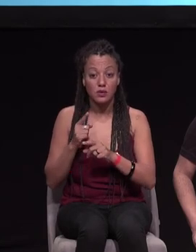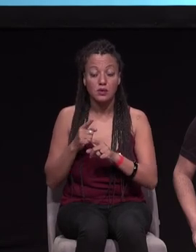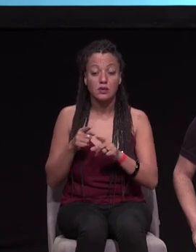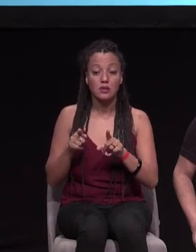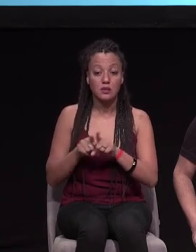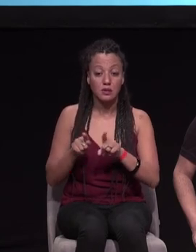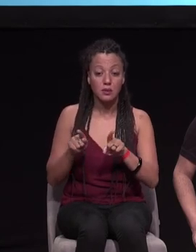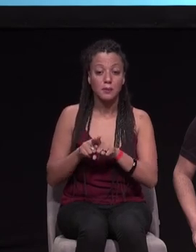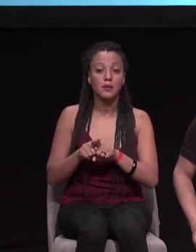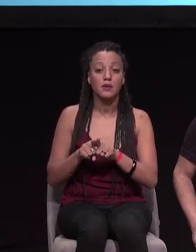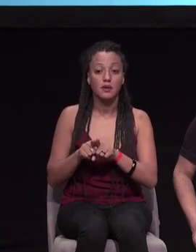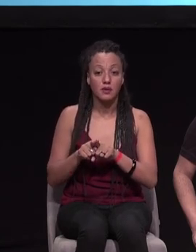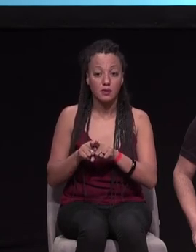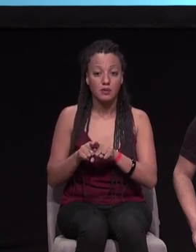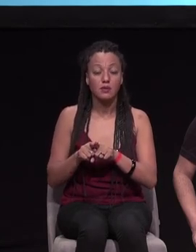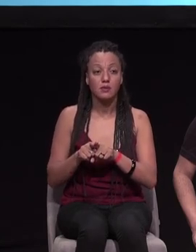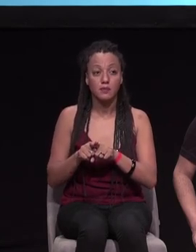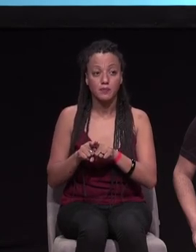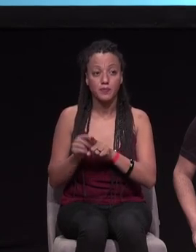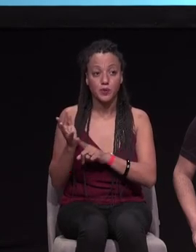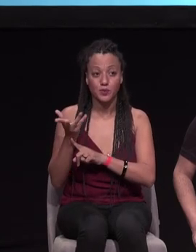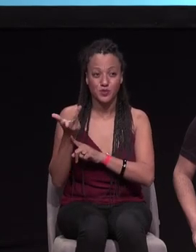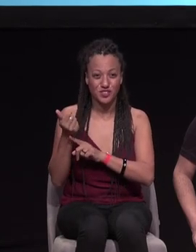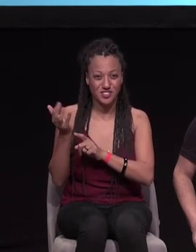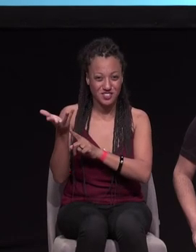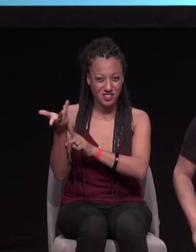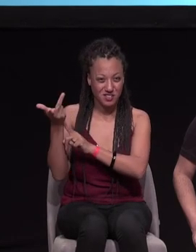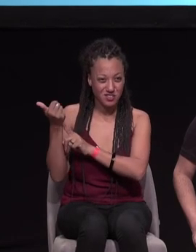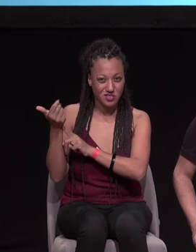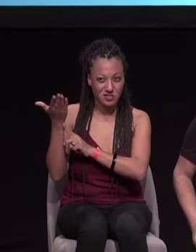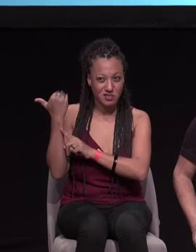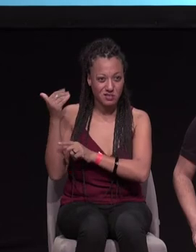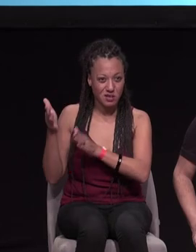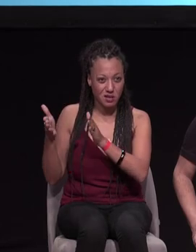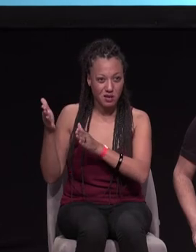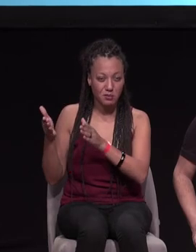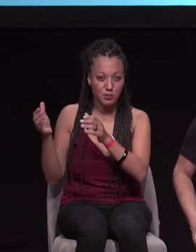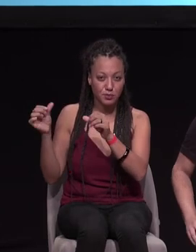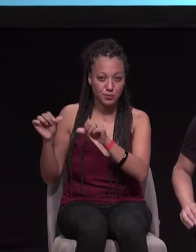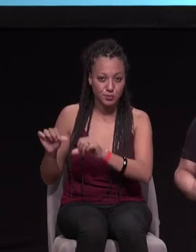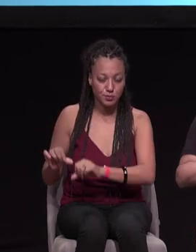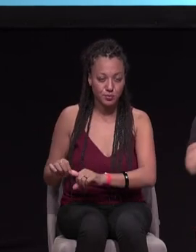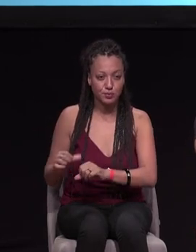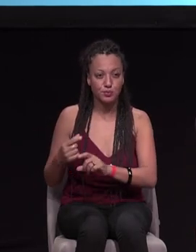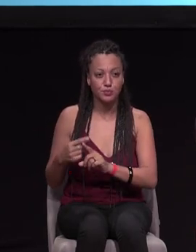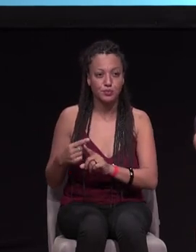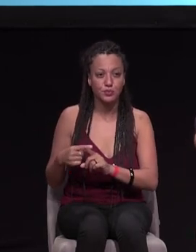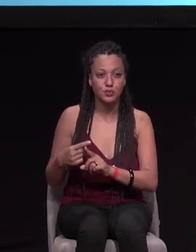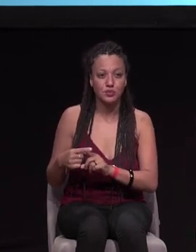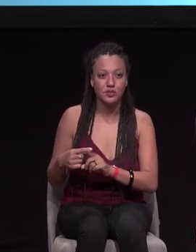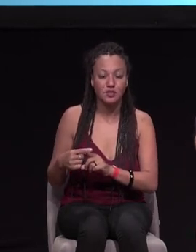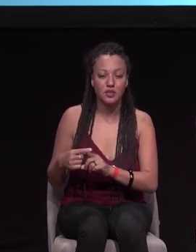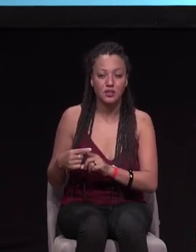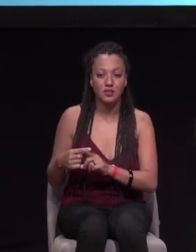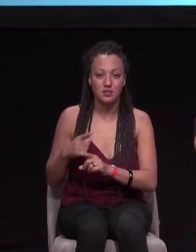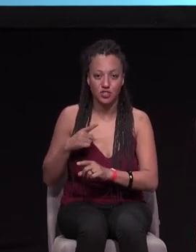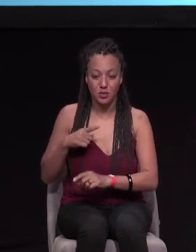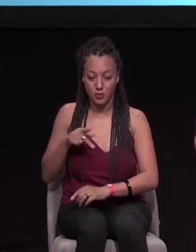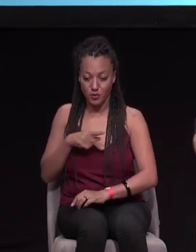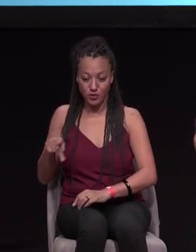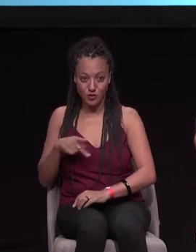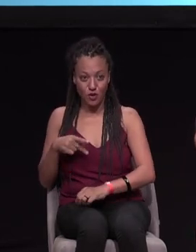nesse esquema de produção e treino dos artistas que eram as corporações né seja sistema mestre e o fim mestre e discípulo